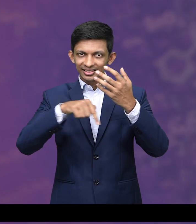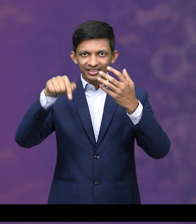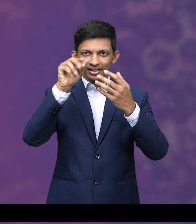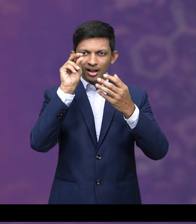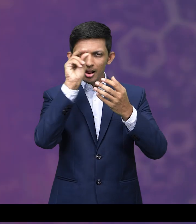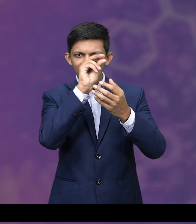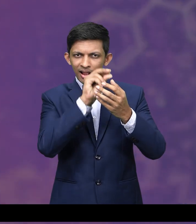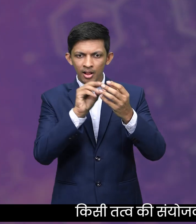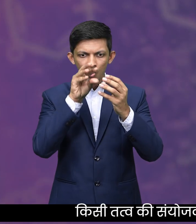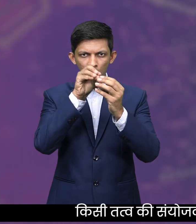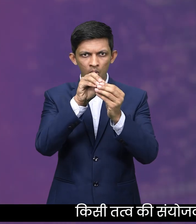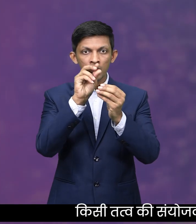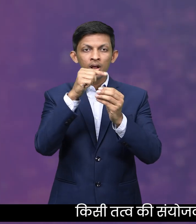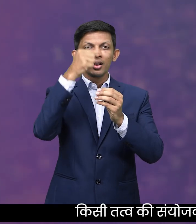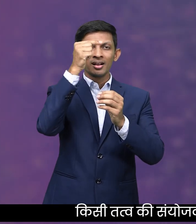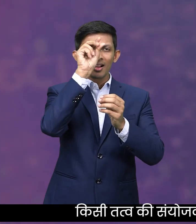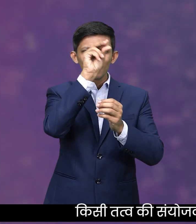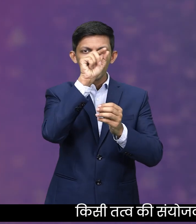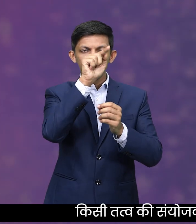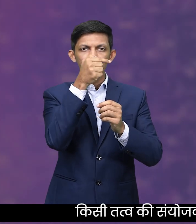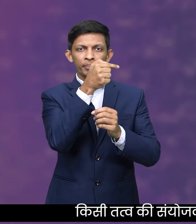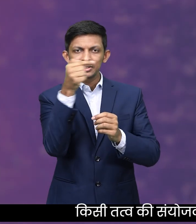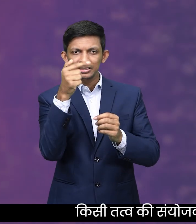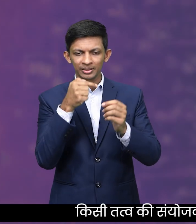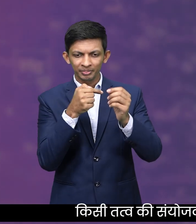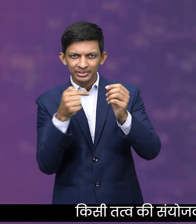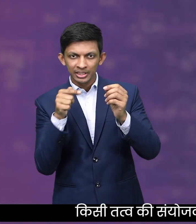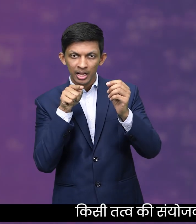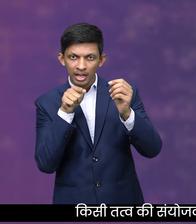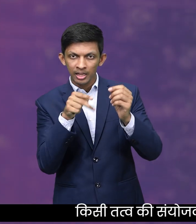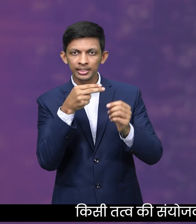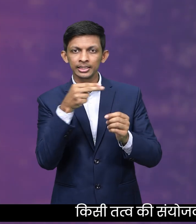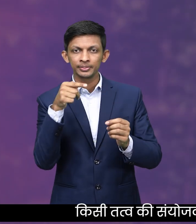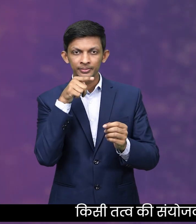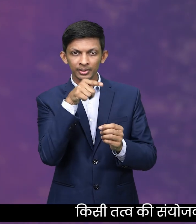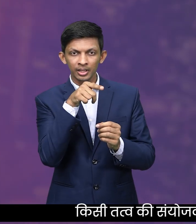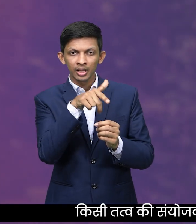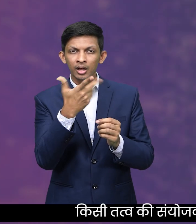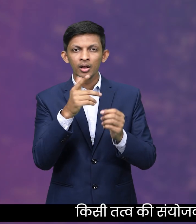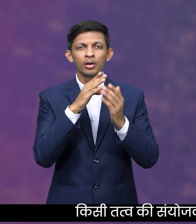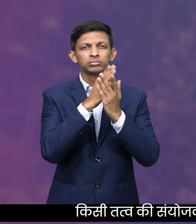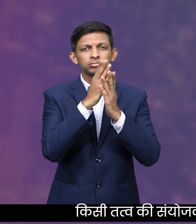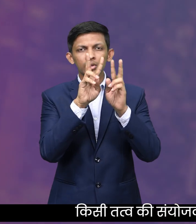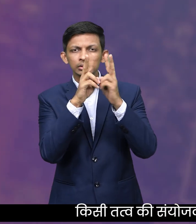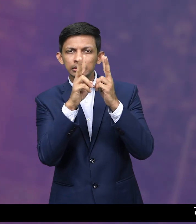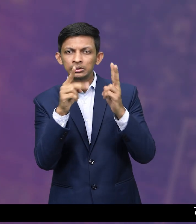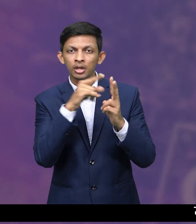संयोजकता: किसी तत्व के संयोजकता या कोहाइड्रोजन और ऑक्सीजन के माध्यम